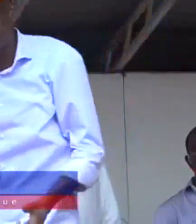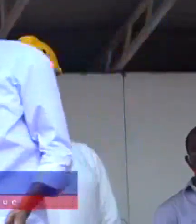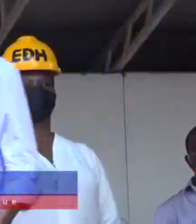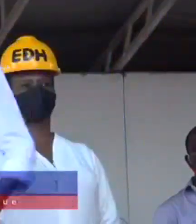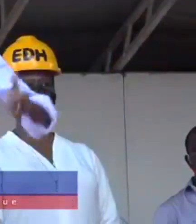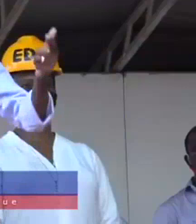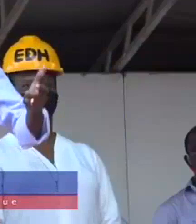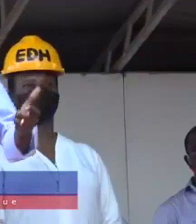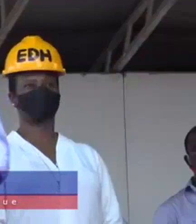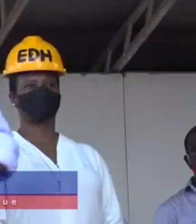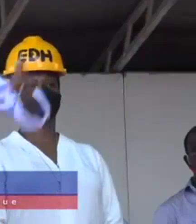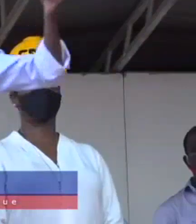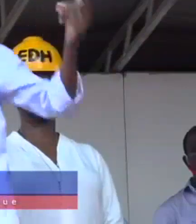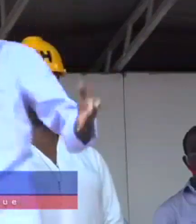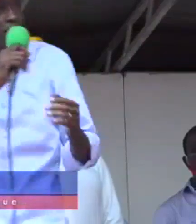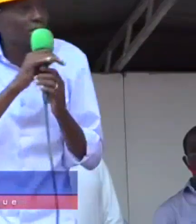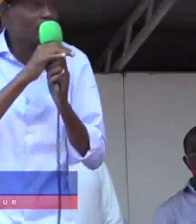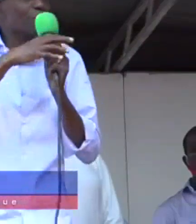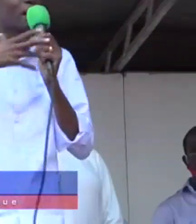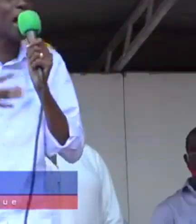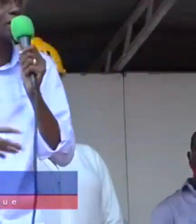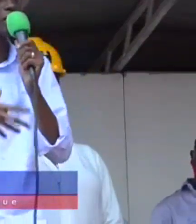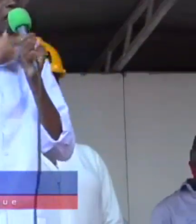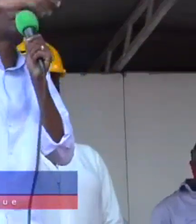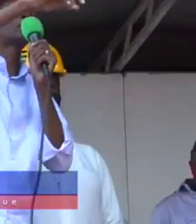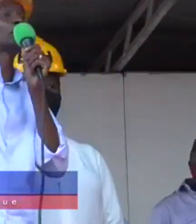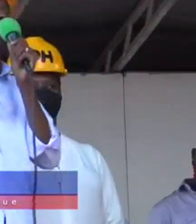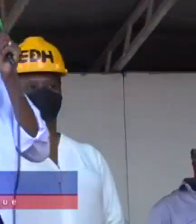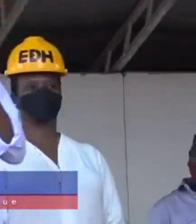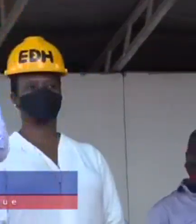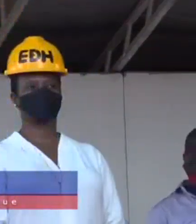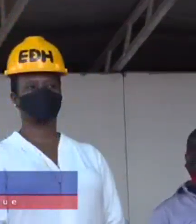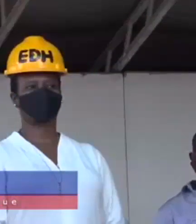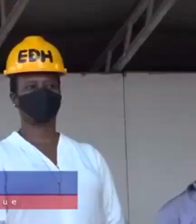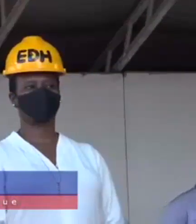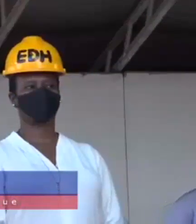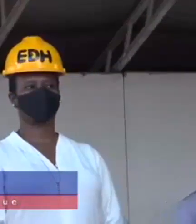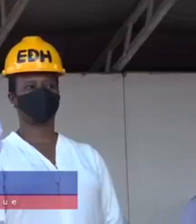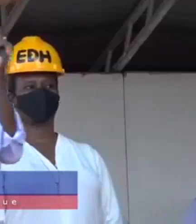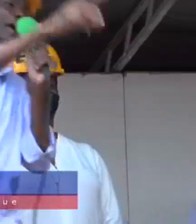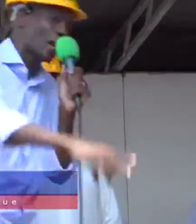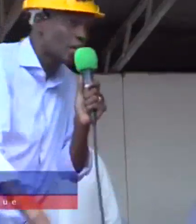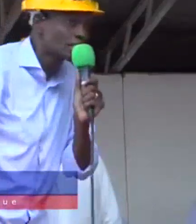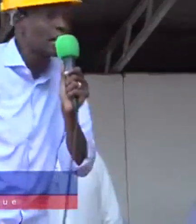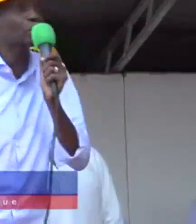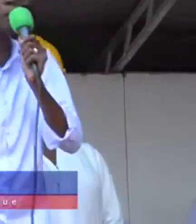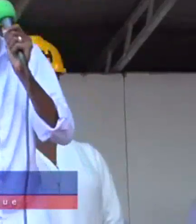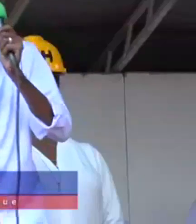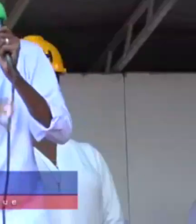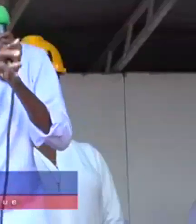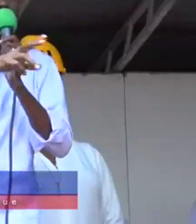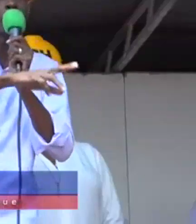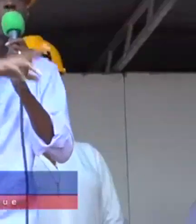la donne. Centrale électrique à Carré. Tirage mandat à centrale électrique Jacques Mel. Ligue centrale électrique Port de Paix. Tirez mandat